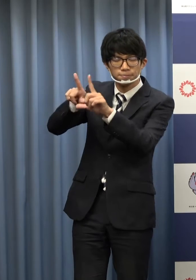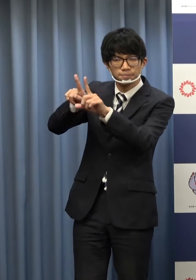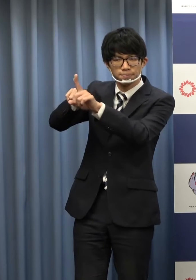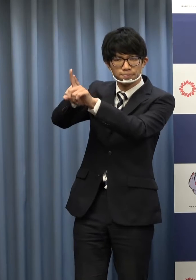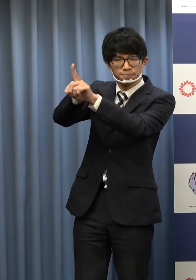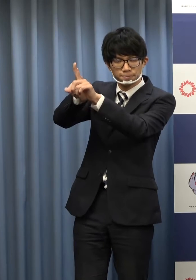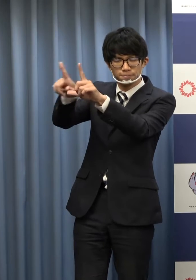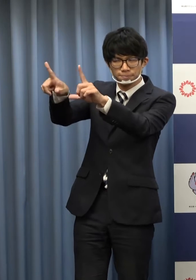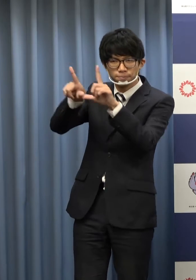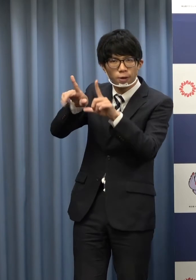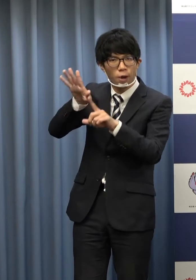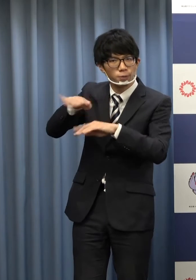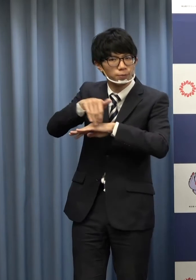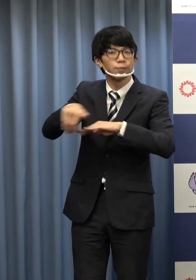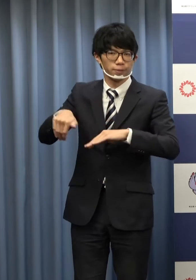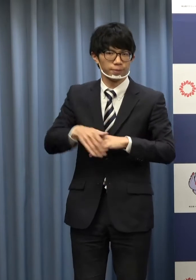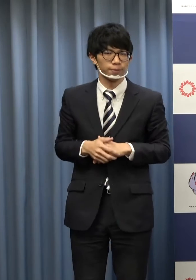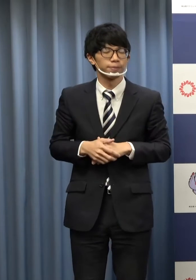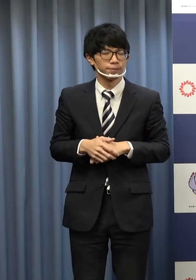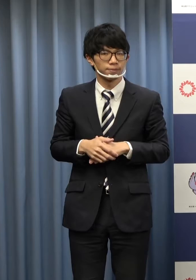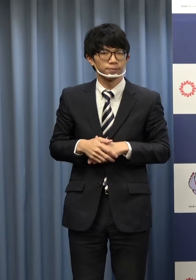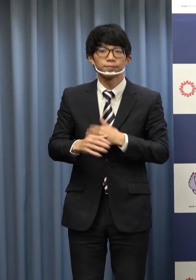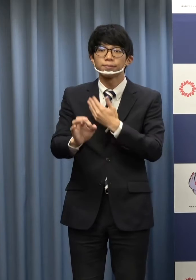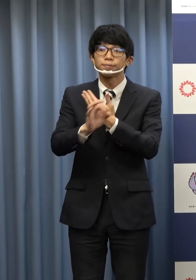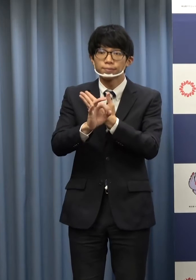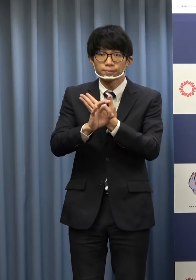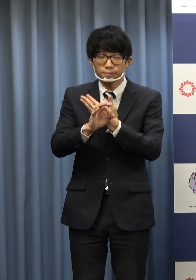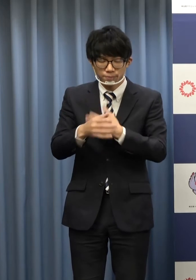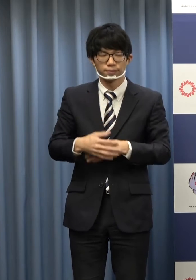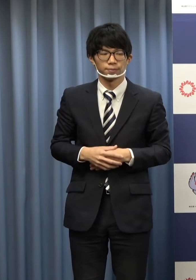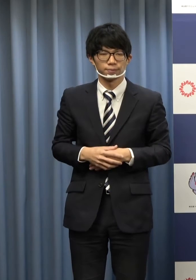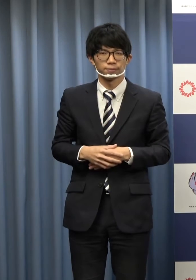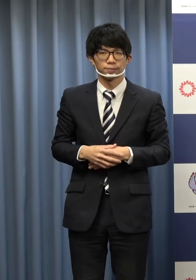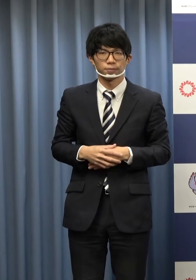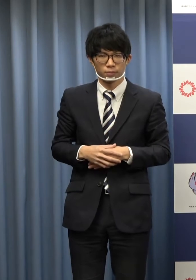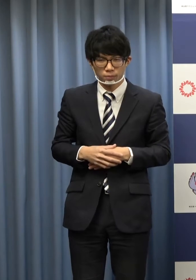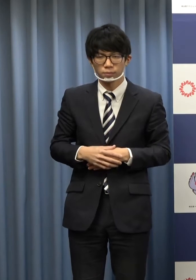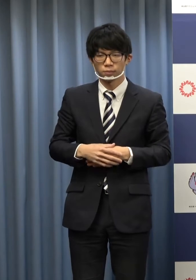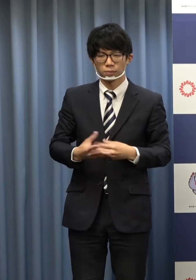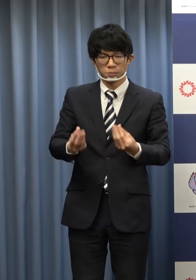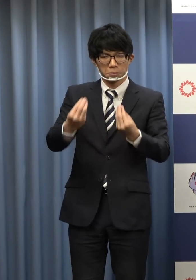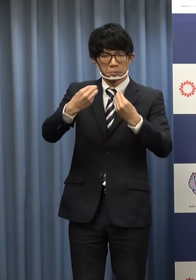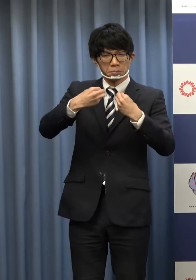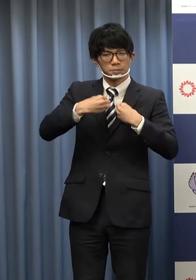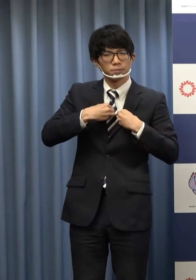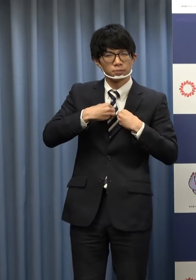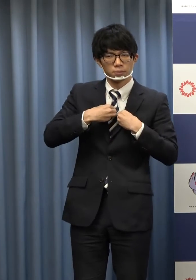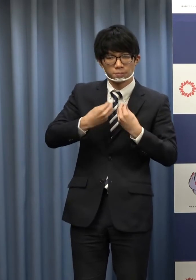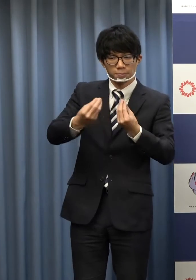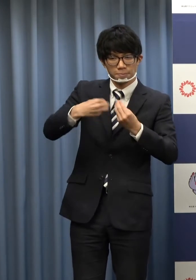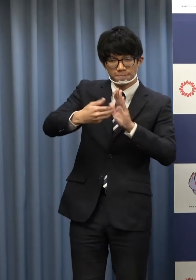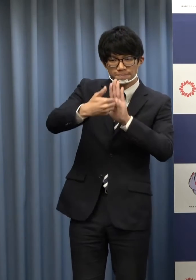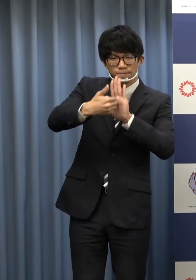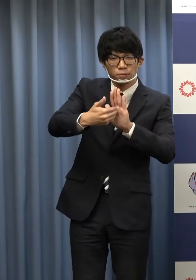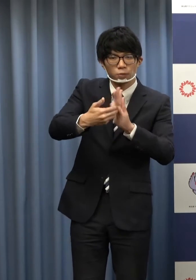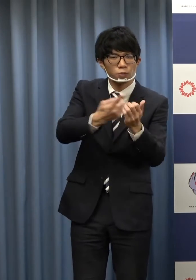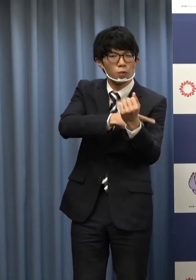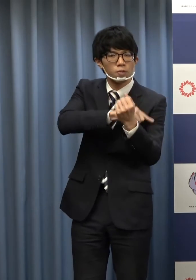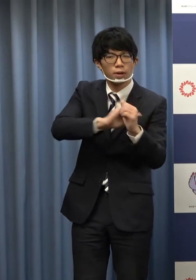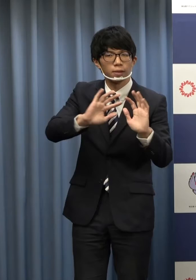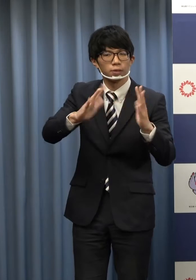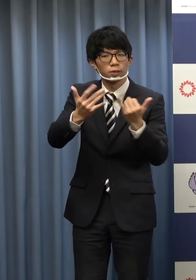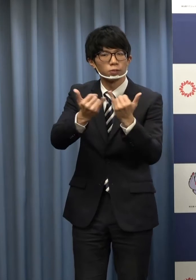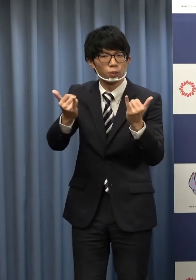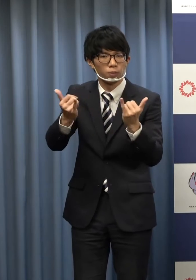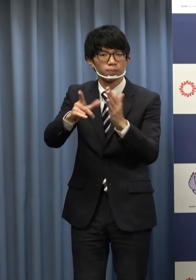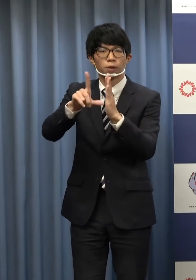ところであります。例えばでありますけれども、免疫不全の方のような場合にはどうするかとか、そういったことも